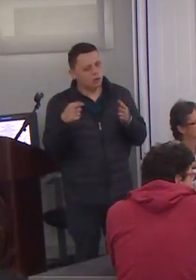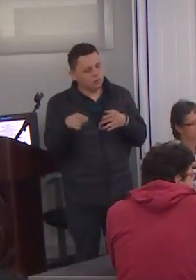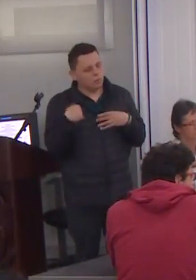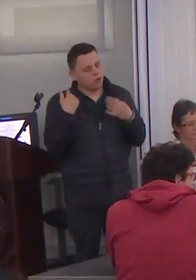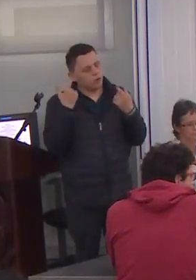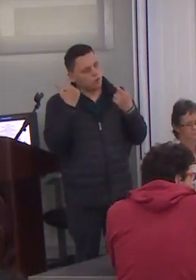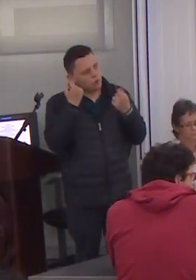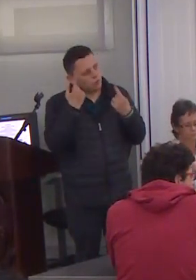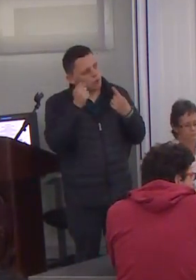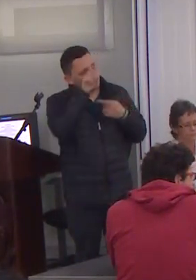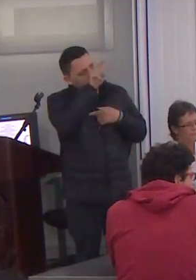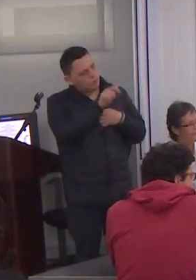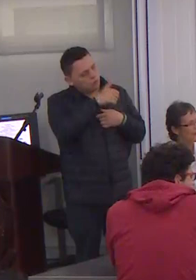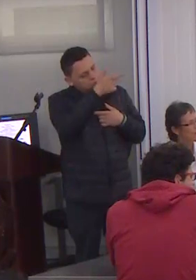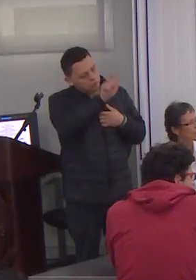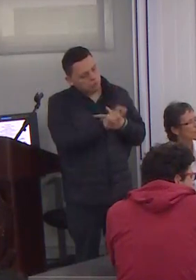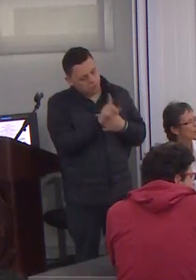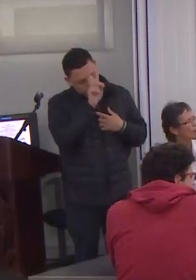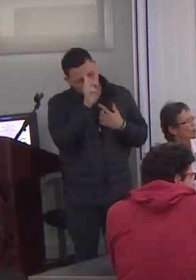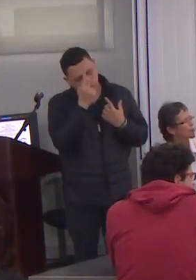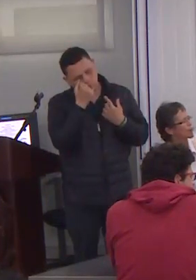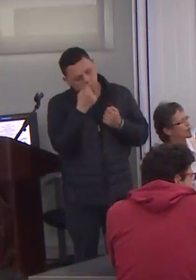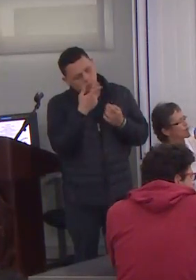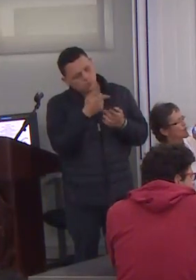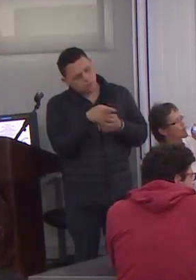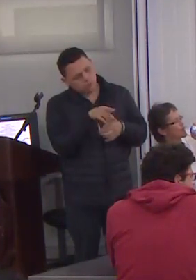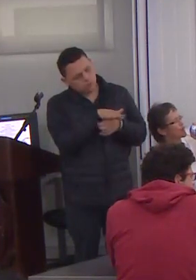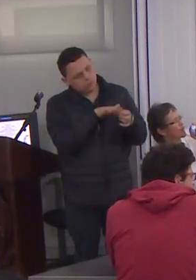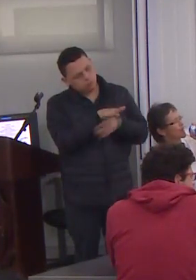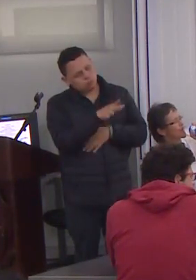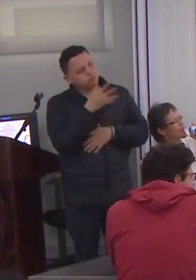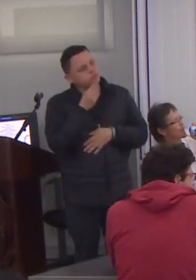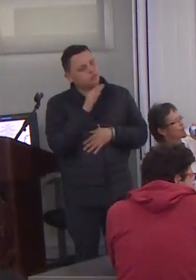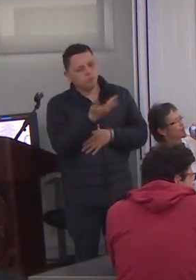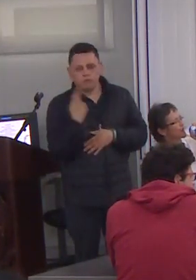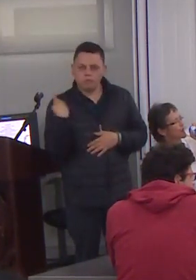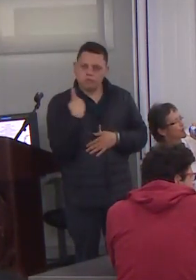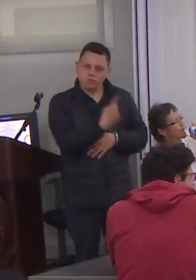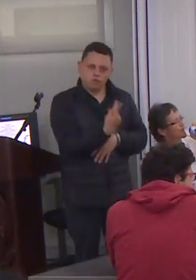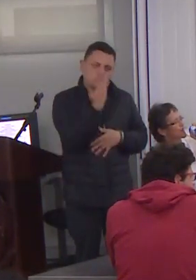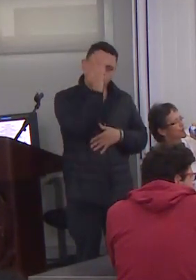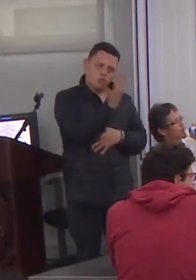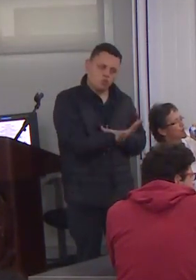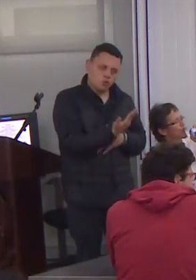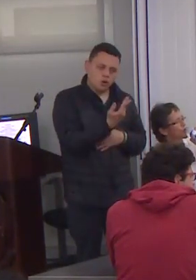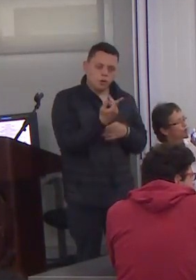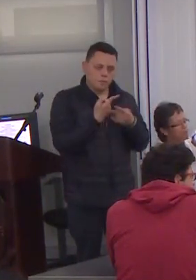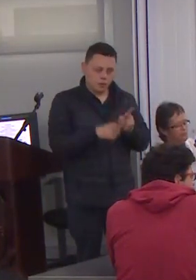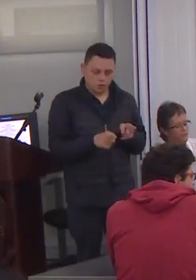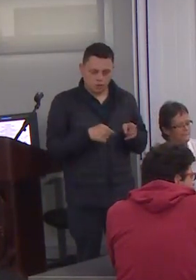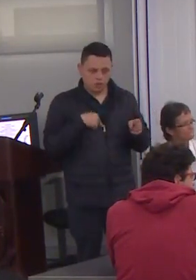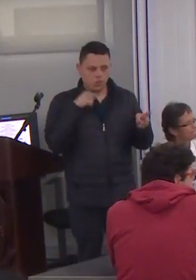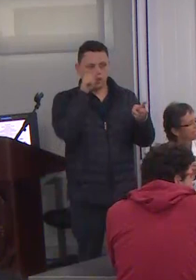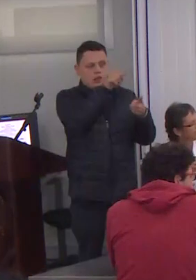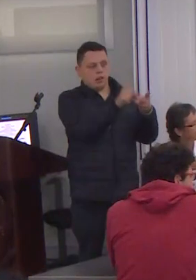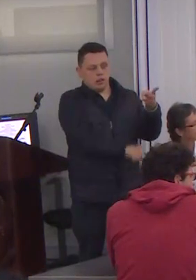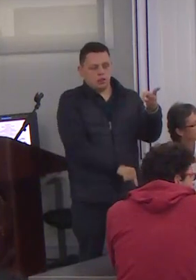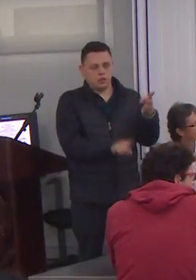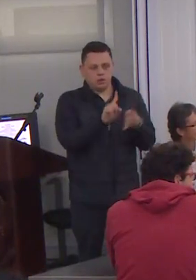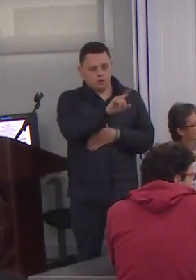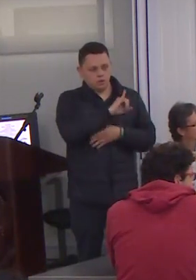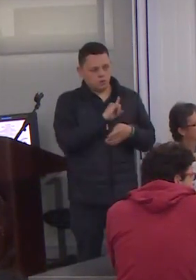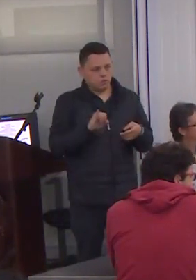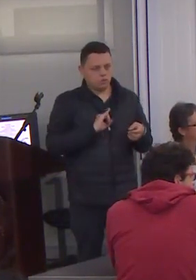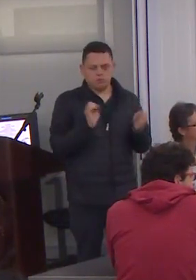comprensión con relación al otro es decir qué es lo que el otro ha vivido cómo lo ha vivido pero insisto sin hacer señalamientos de orden